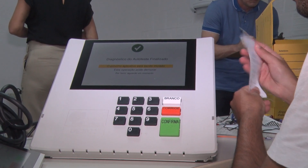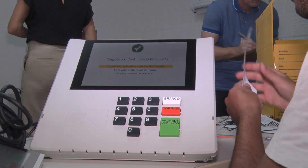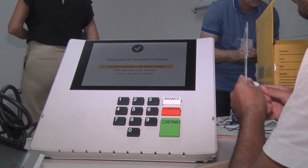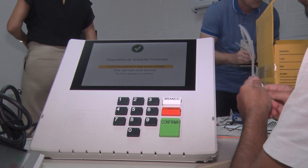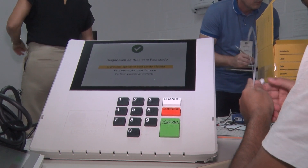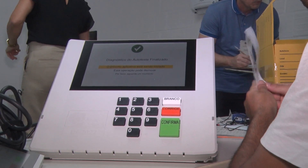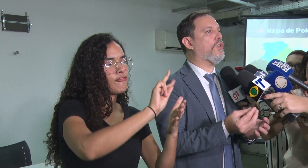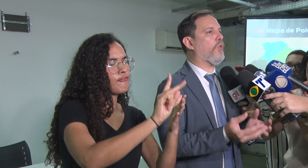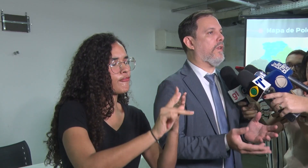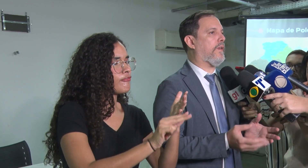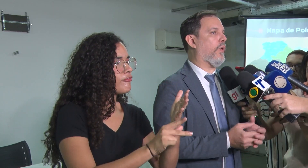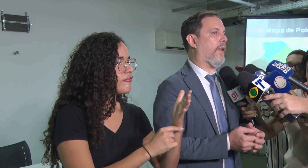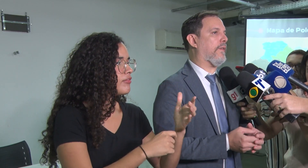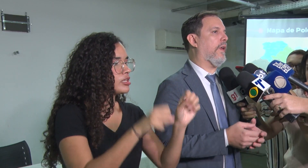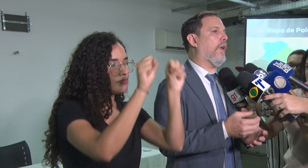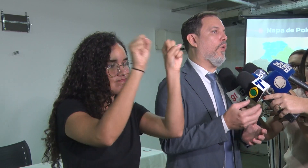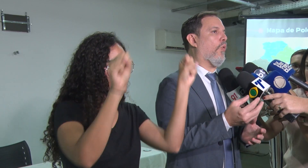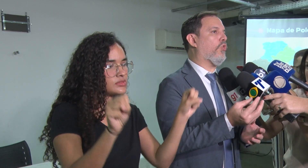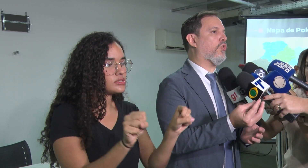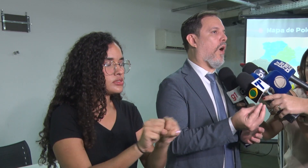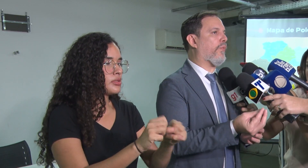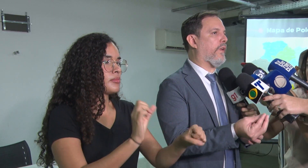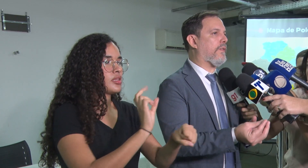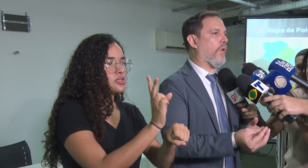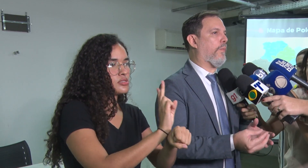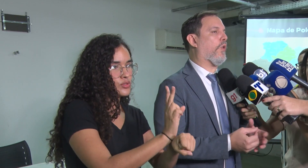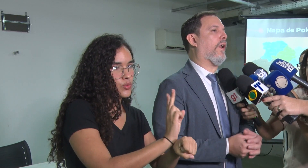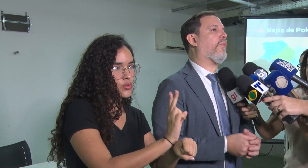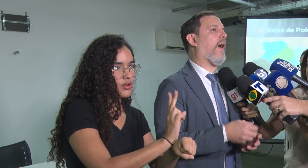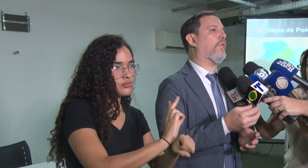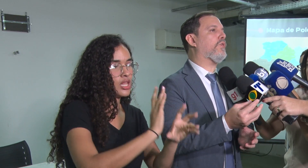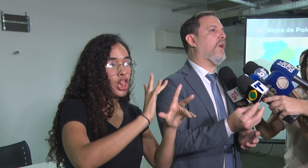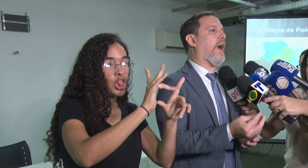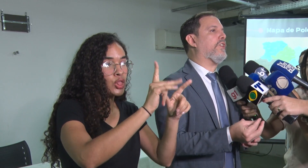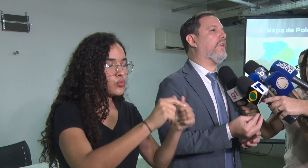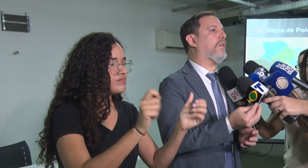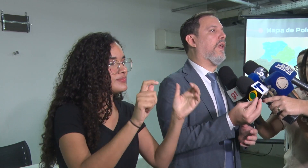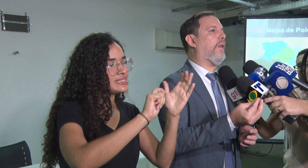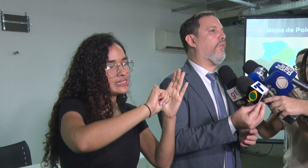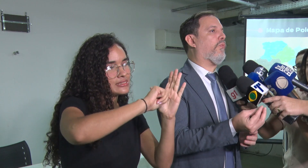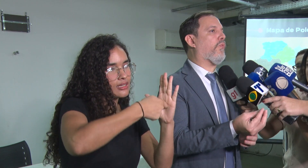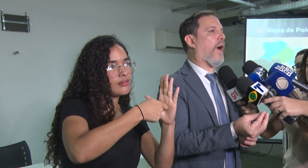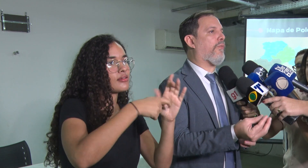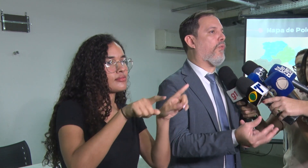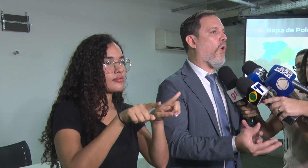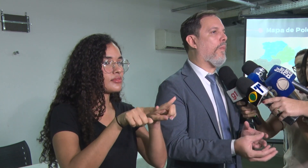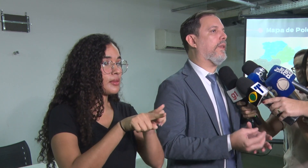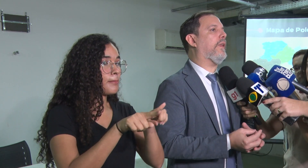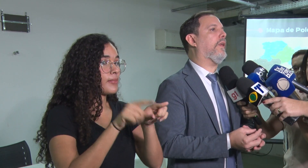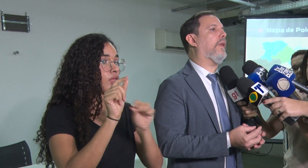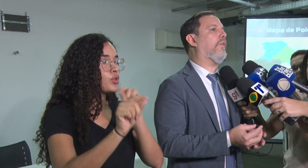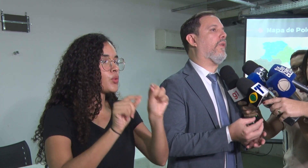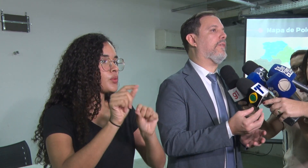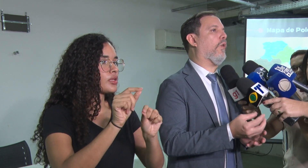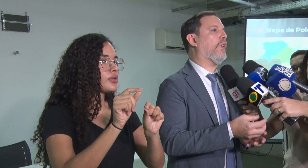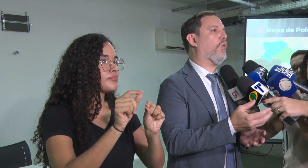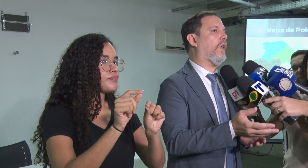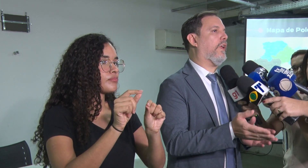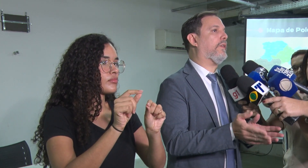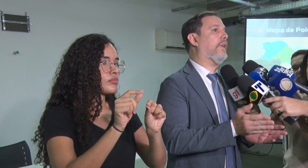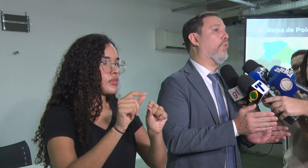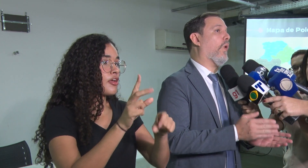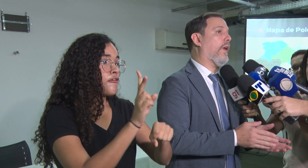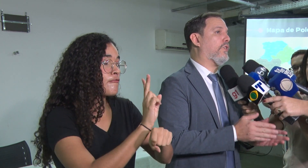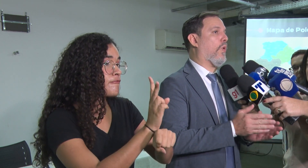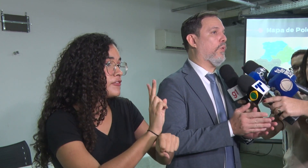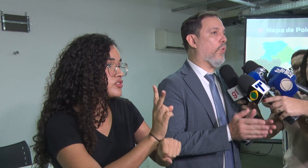vários mecanismos de segurança. Os softwares são criptografados, a gente tem a forma de fazer